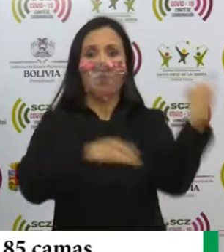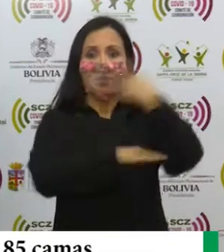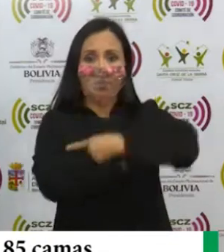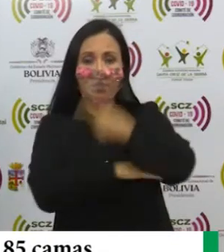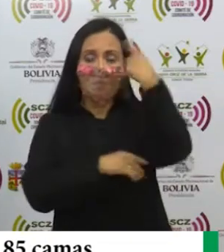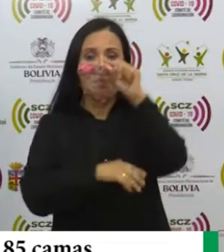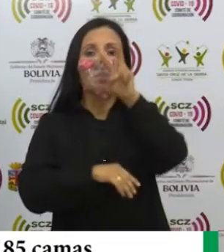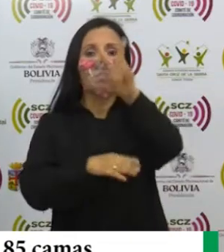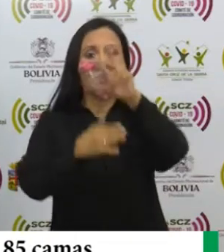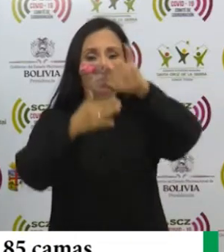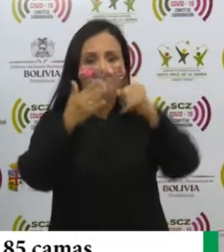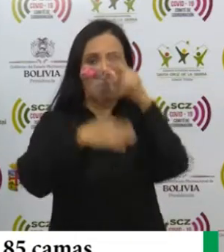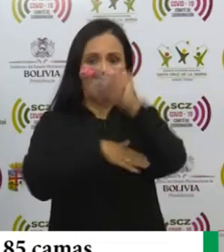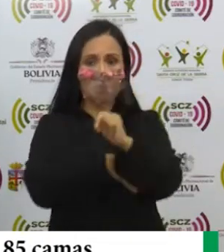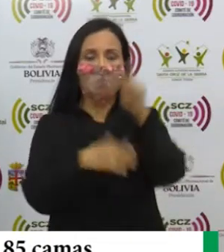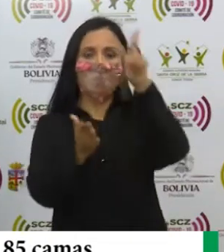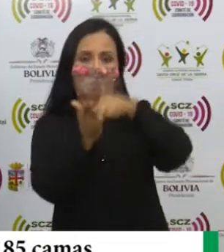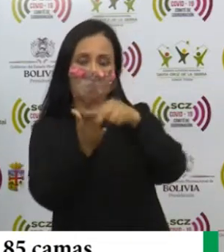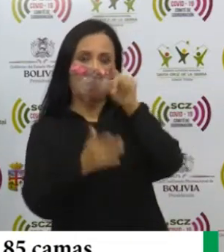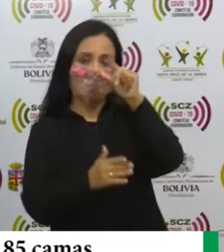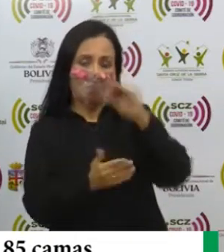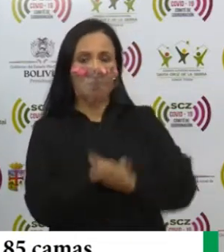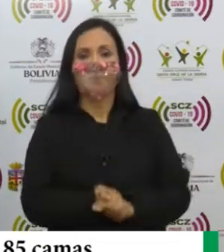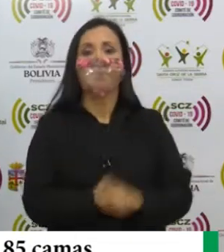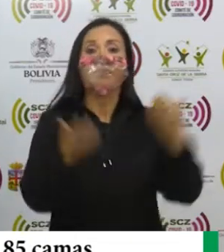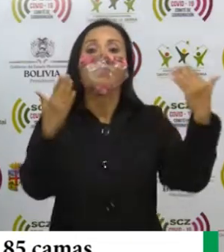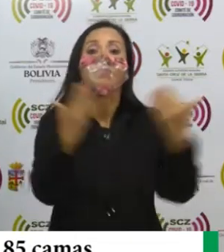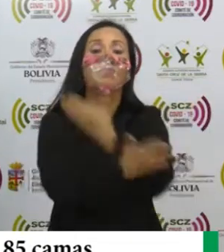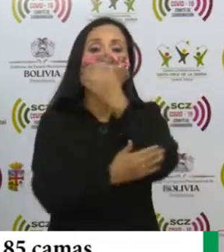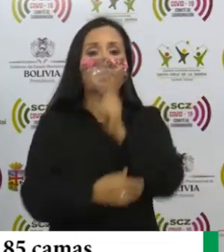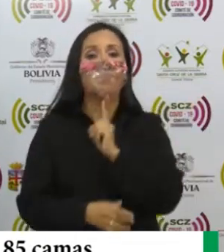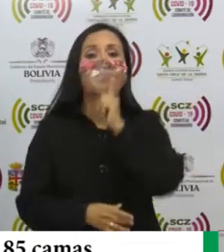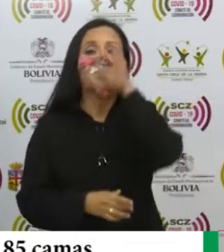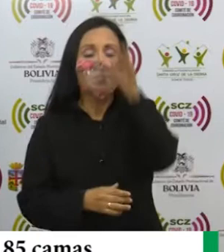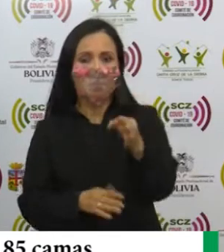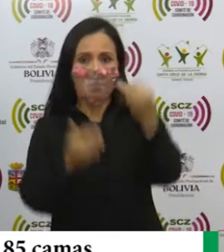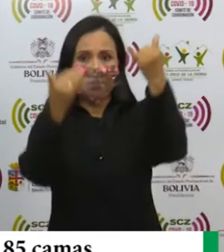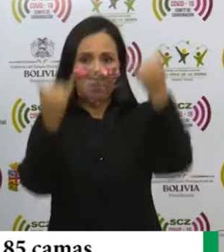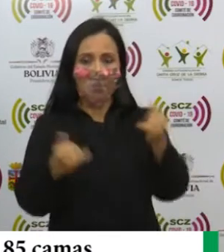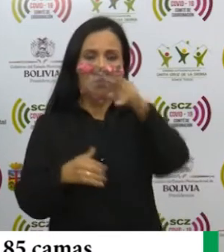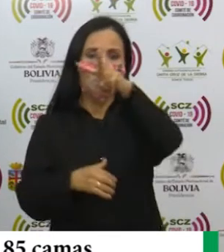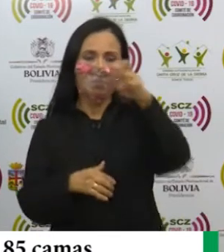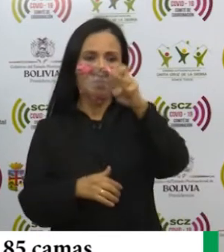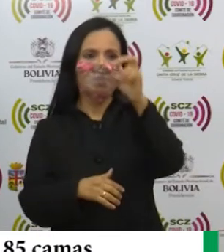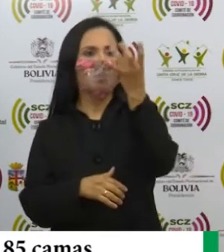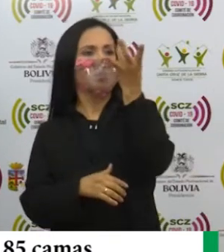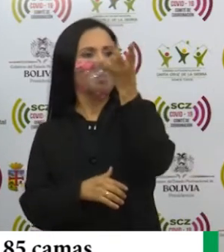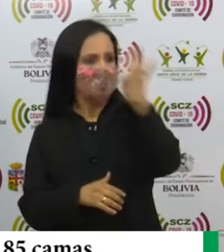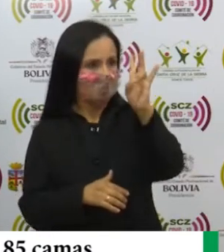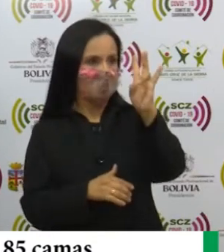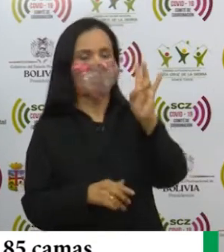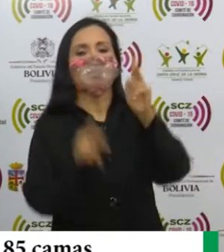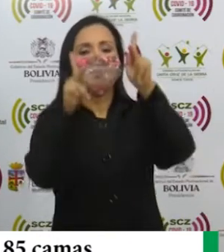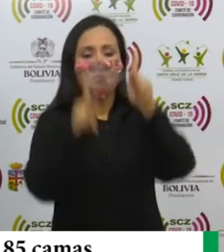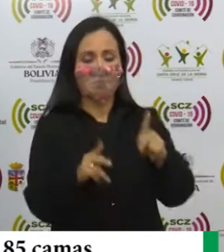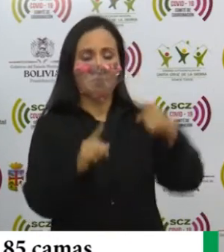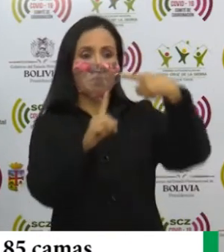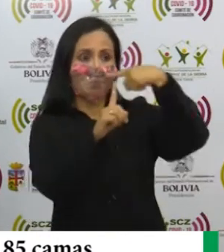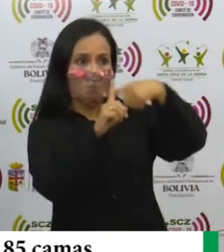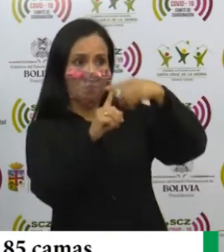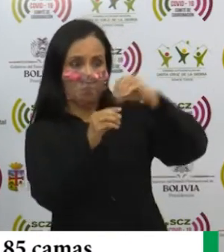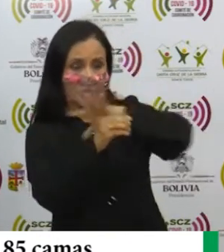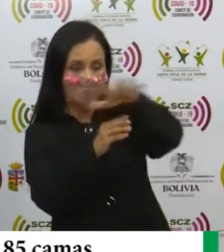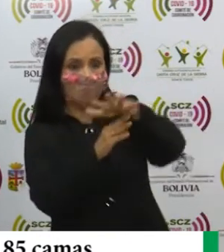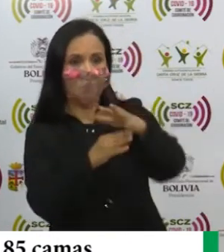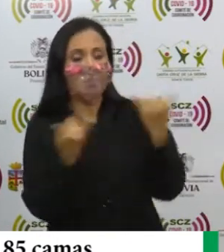para el 2 de junio del 2020. Casos nuevos confirmados hoy, 217 casos. Se